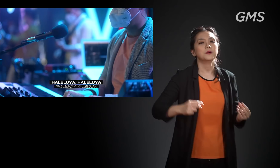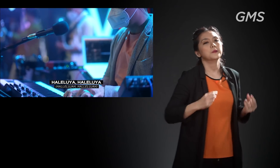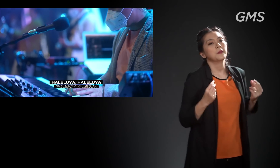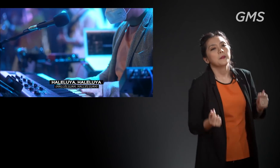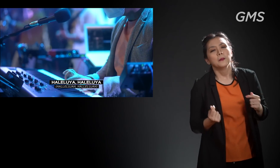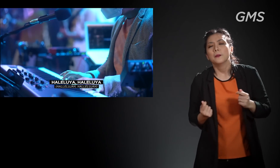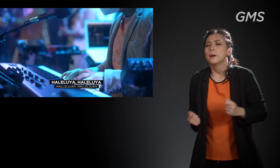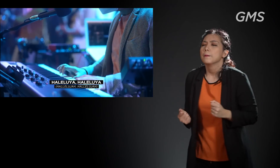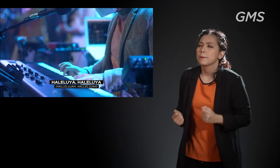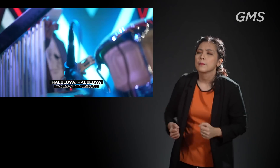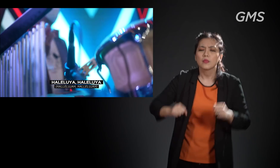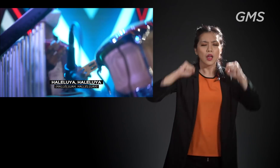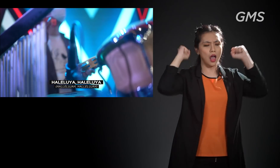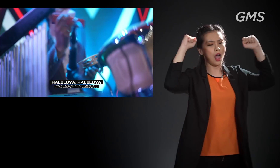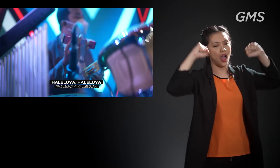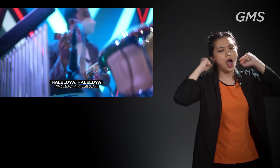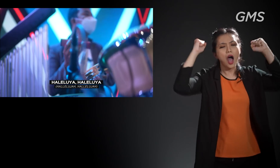Oh, haleluya.